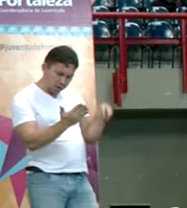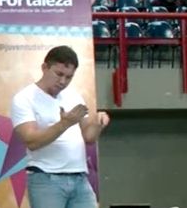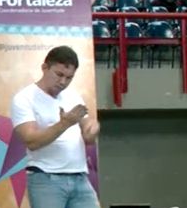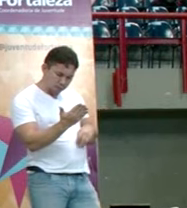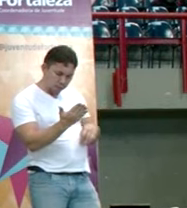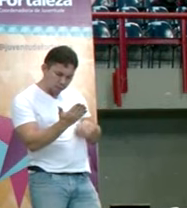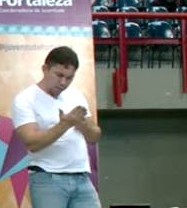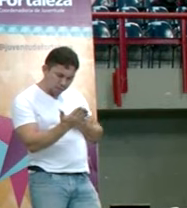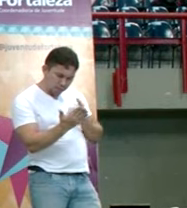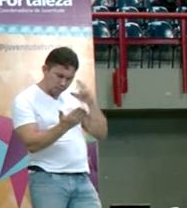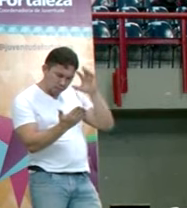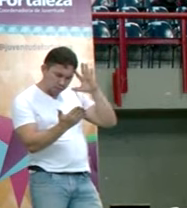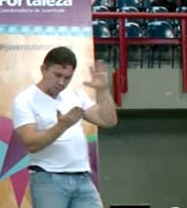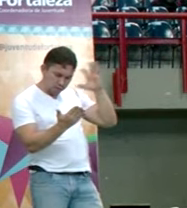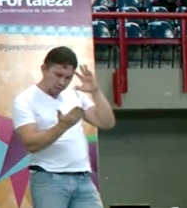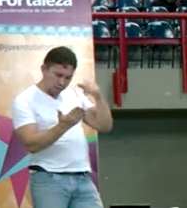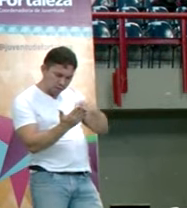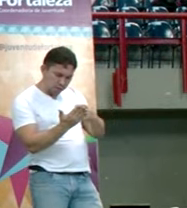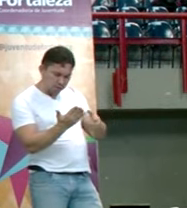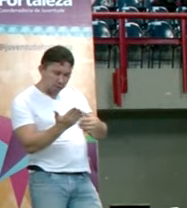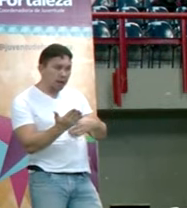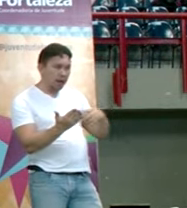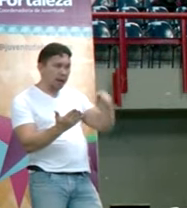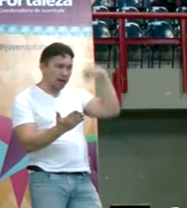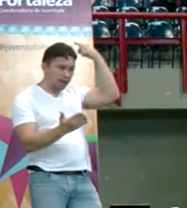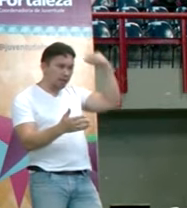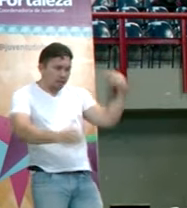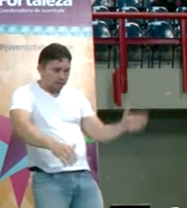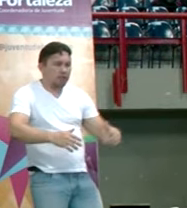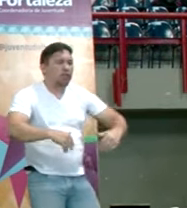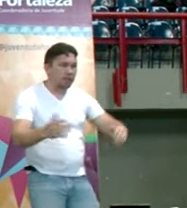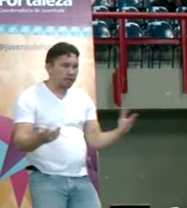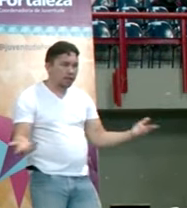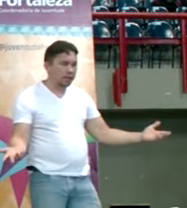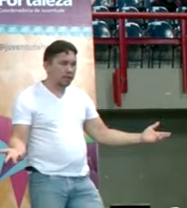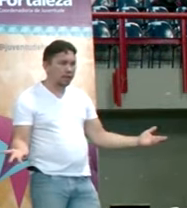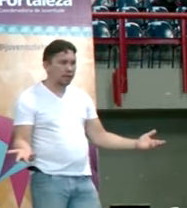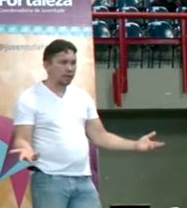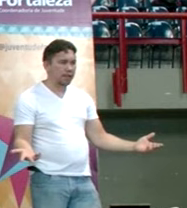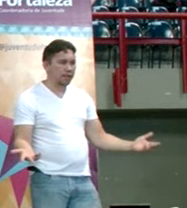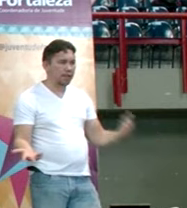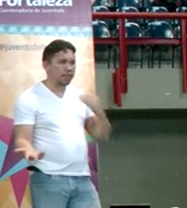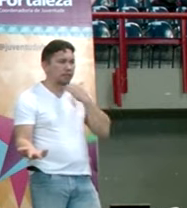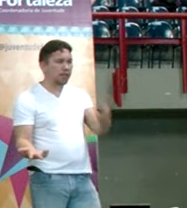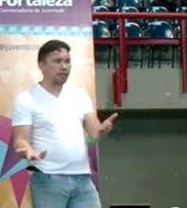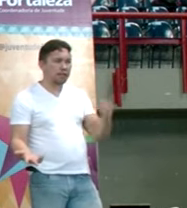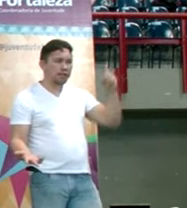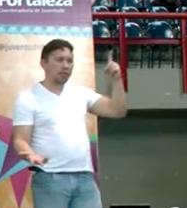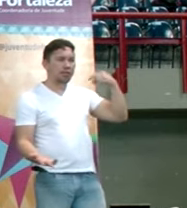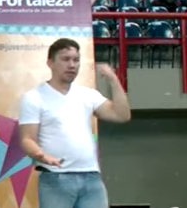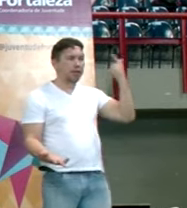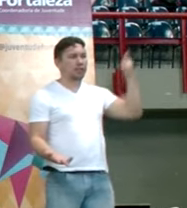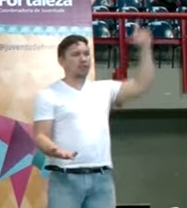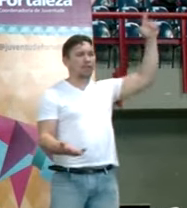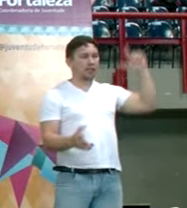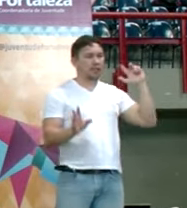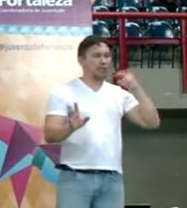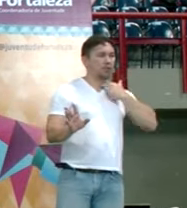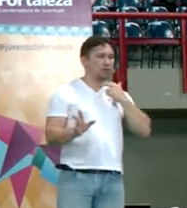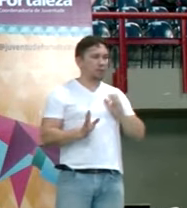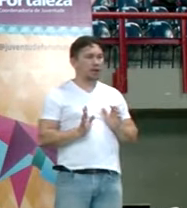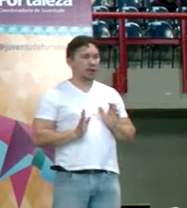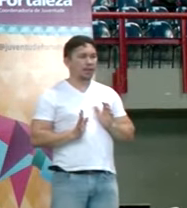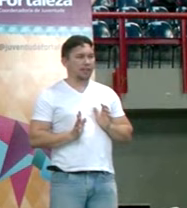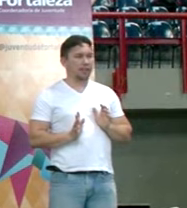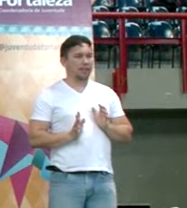minutos você fica pensando que vai baixar um santo na hora da prova e você vai resolver não vai porque ele tá ocupado na hora da prova então